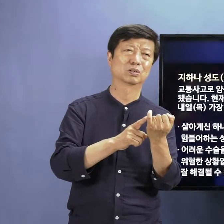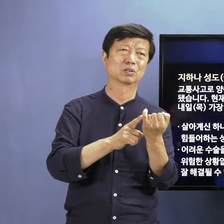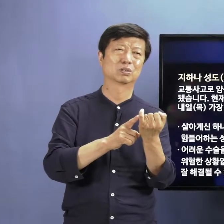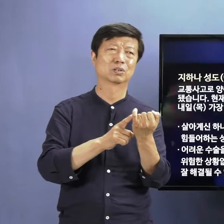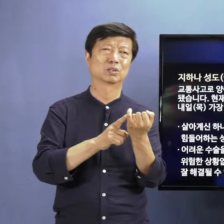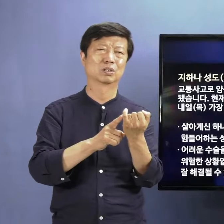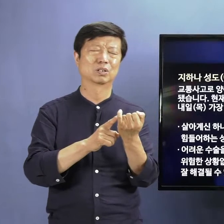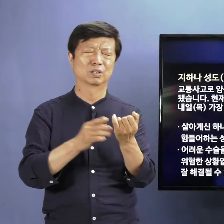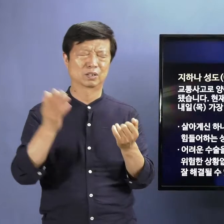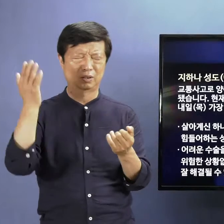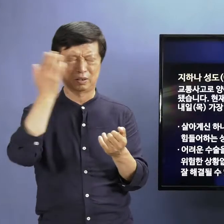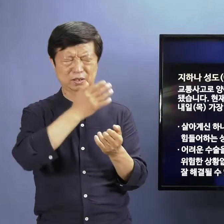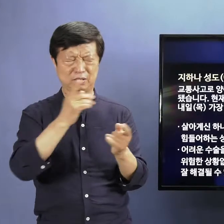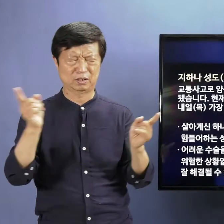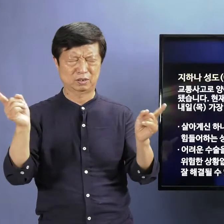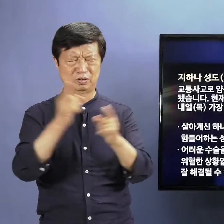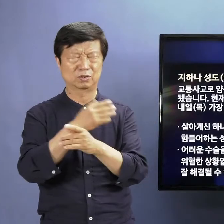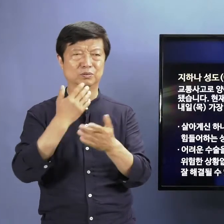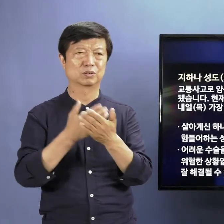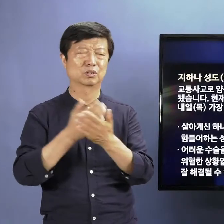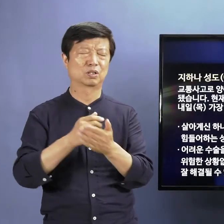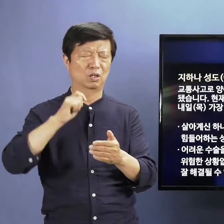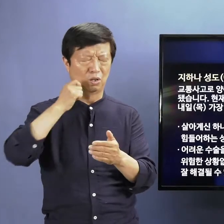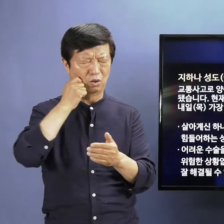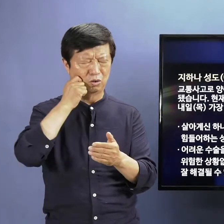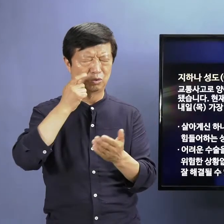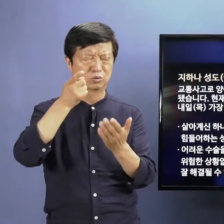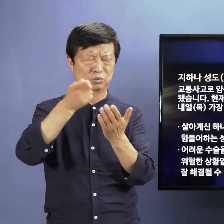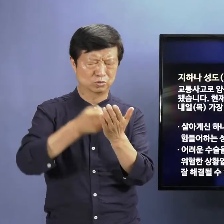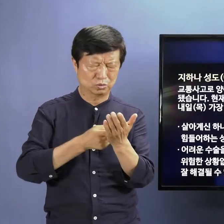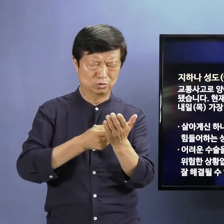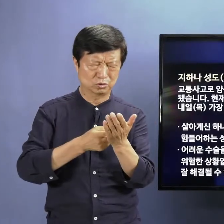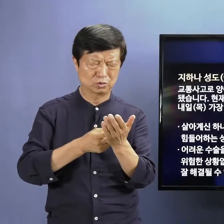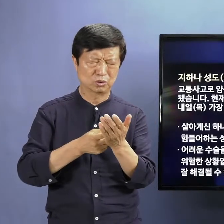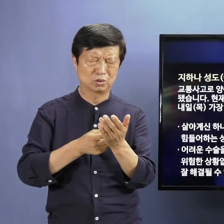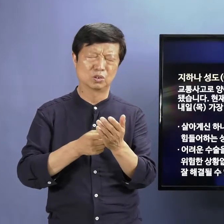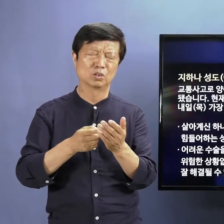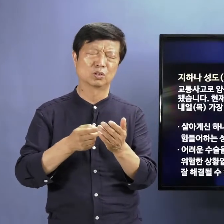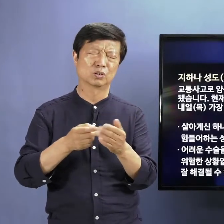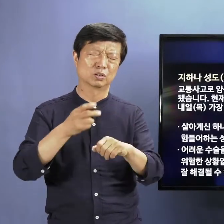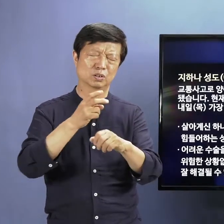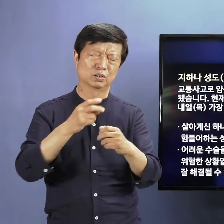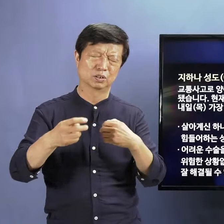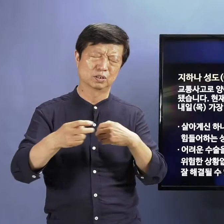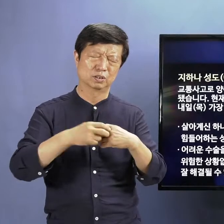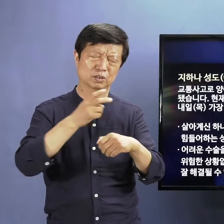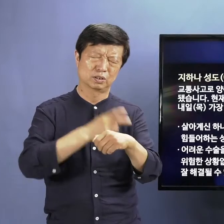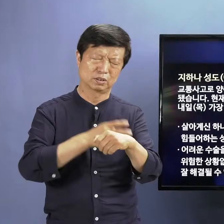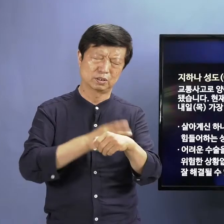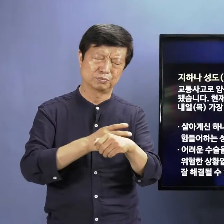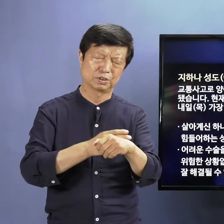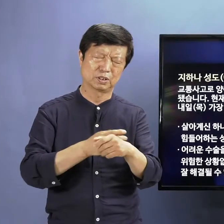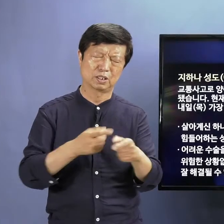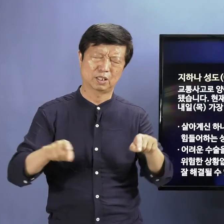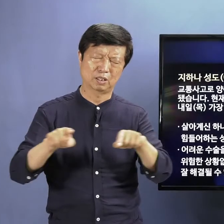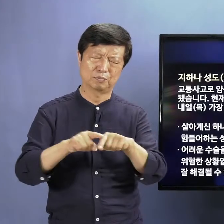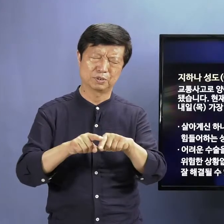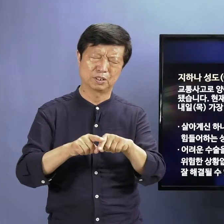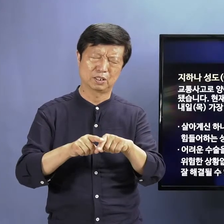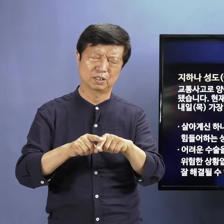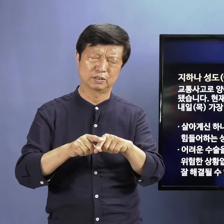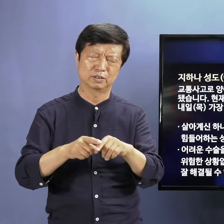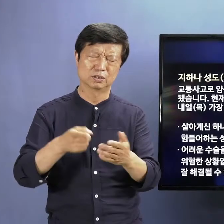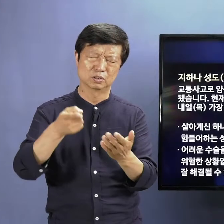주시옵소서. 어려운 수술을 진행하는 의료진과 모든 수술 과정 가운데 개입하시고 위험한 상황 없이 잘 진행될 수